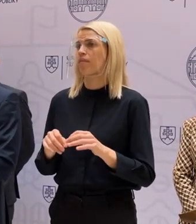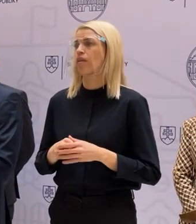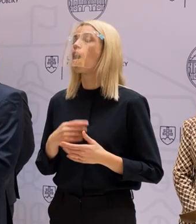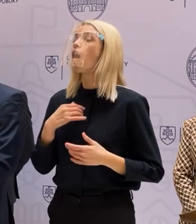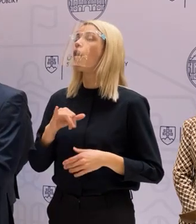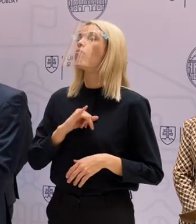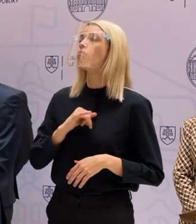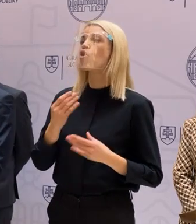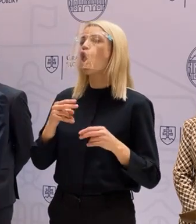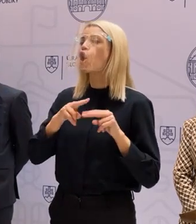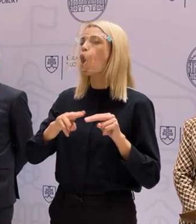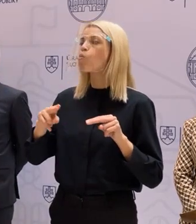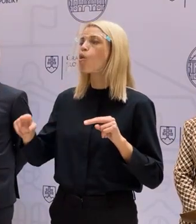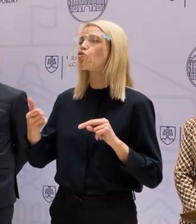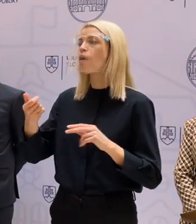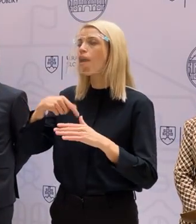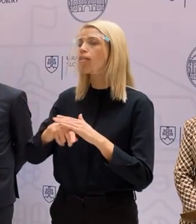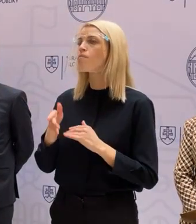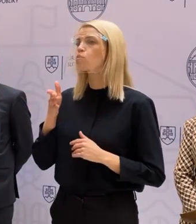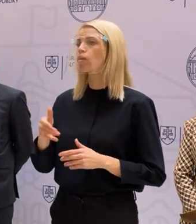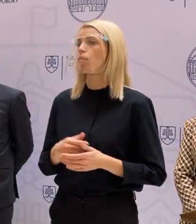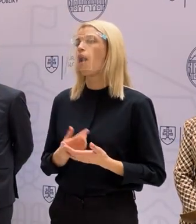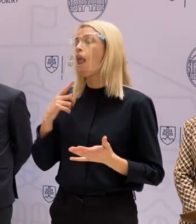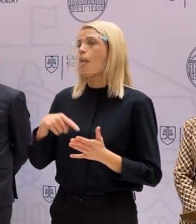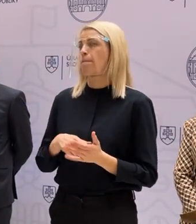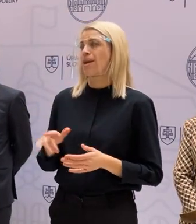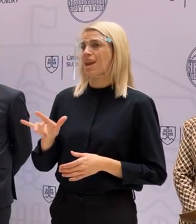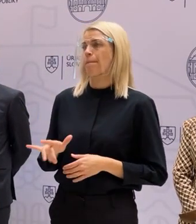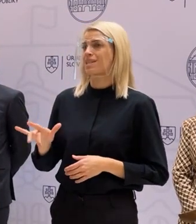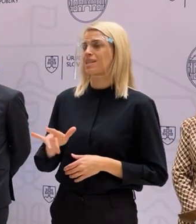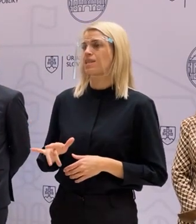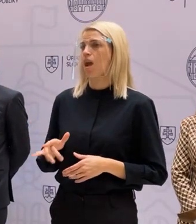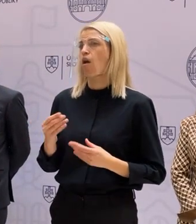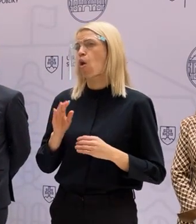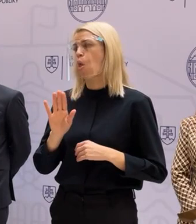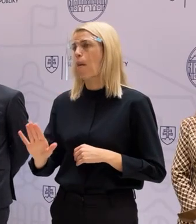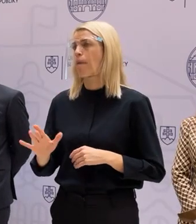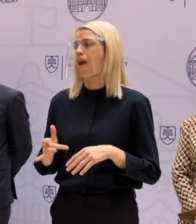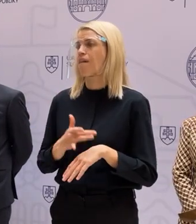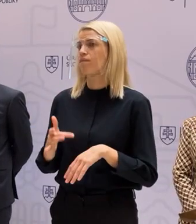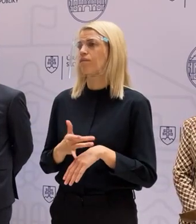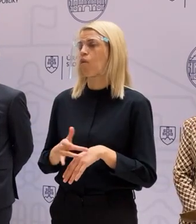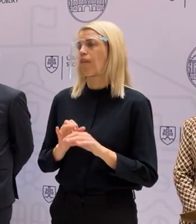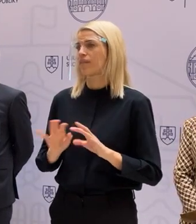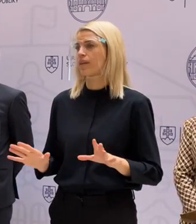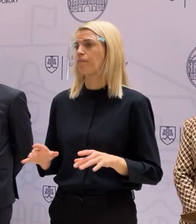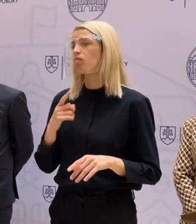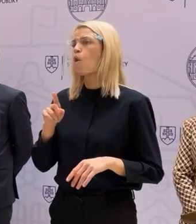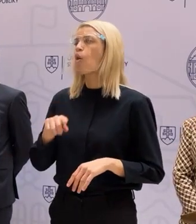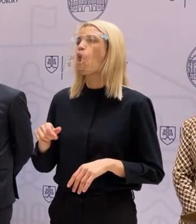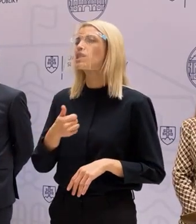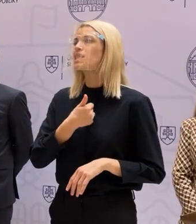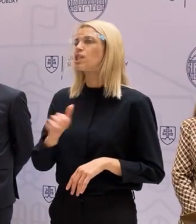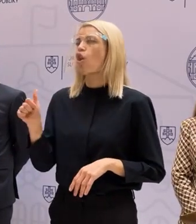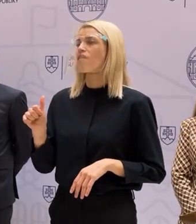lôžok približne v každom zariadení? No, bude to záležať samozrejme kapacity tých jednotlivých miest, ale hovoríme rádovo o